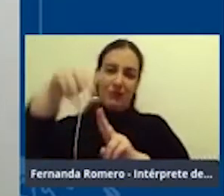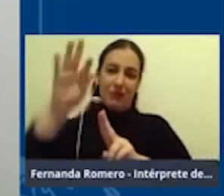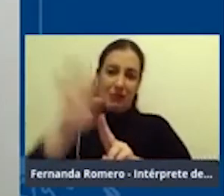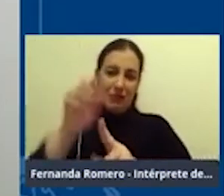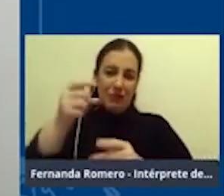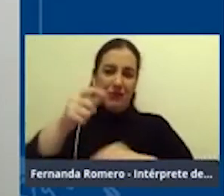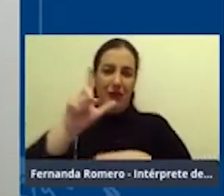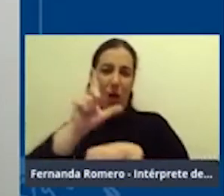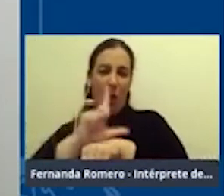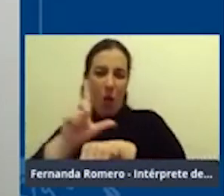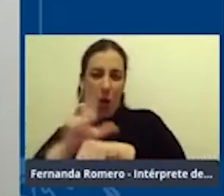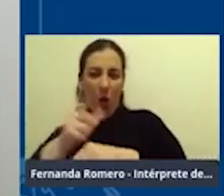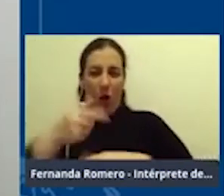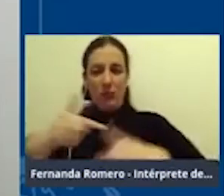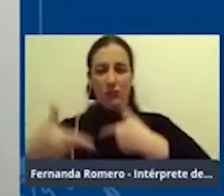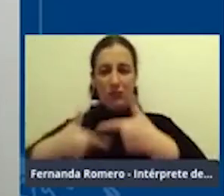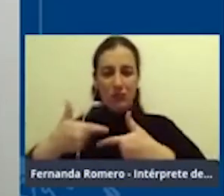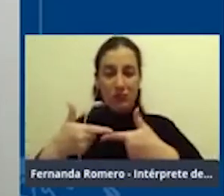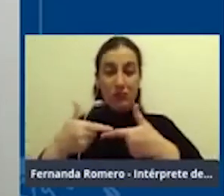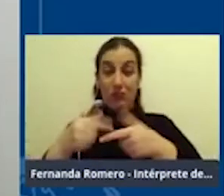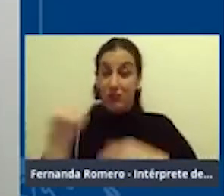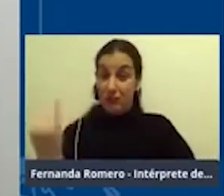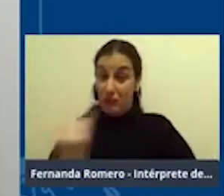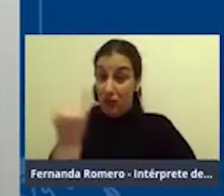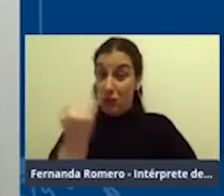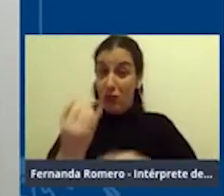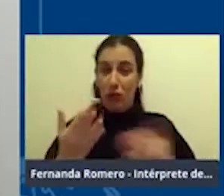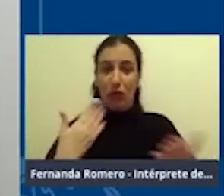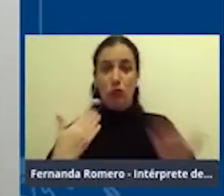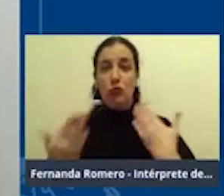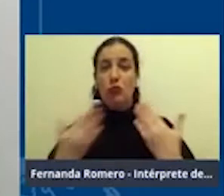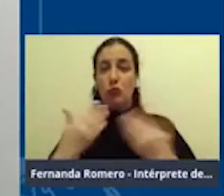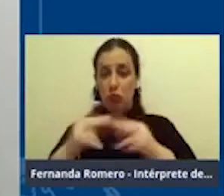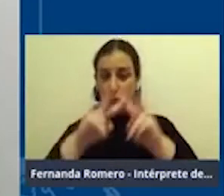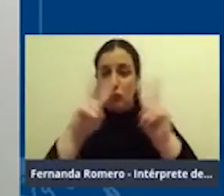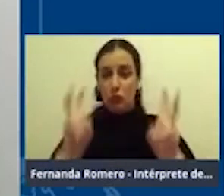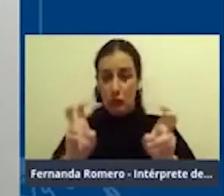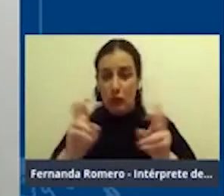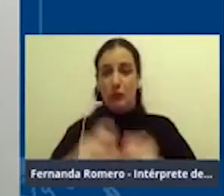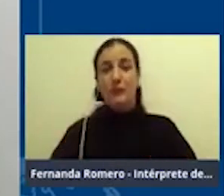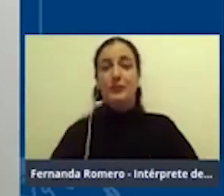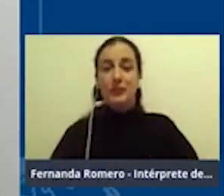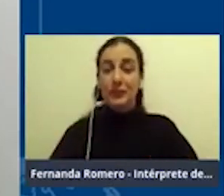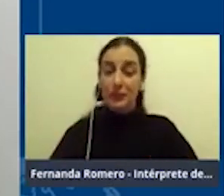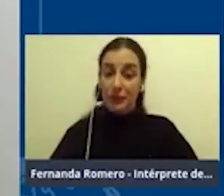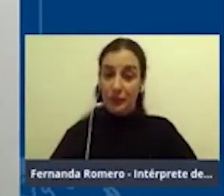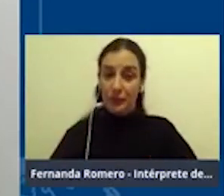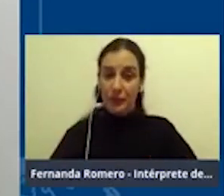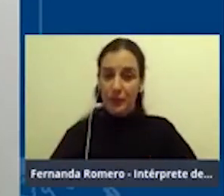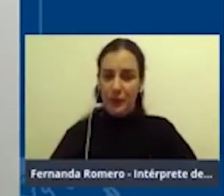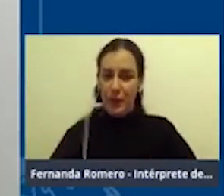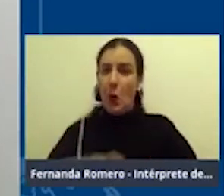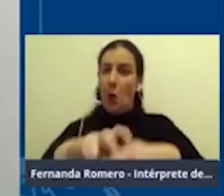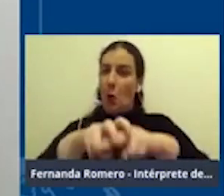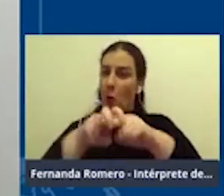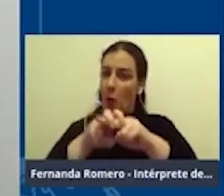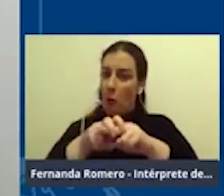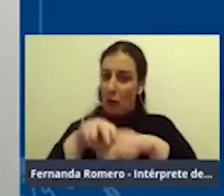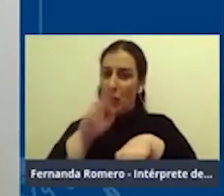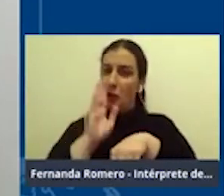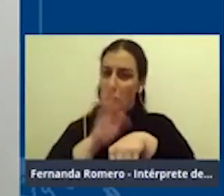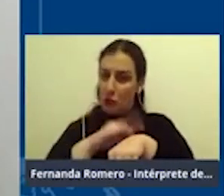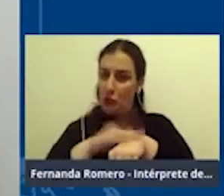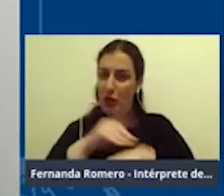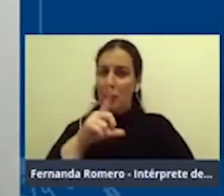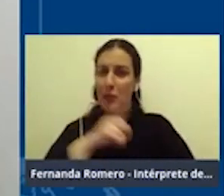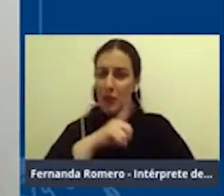comércio e serviços, um importante debate sobre o tema. Em função do tempo que temos,